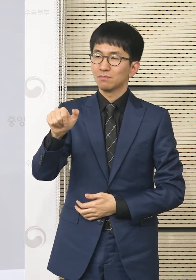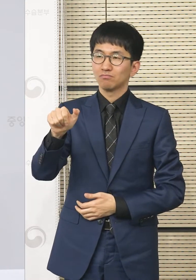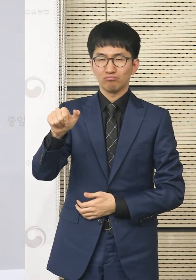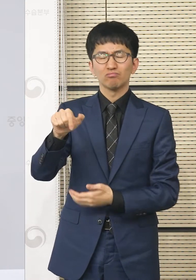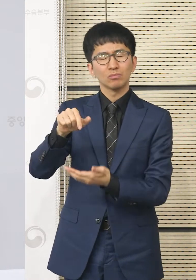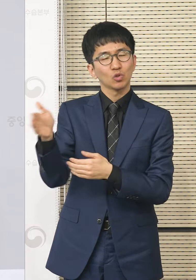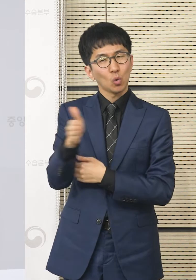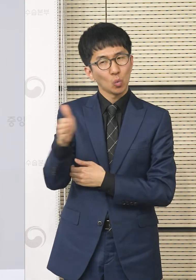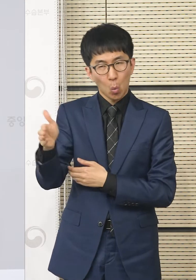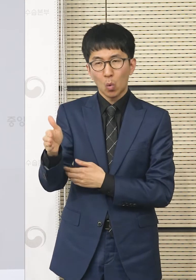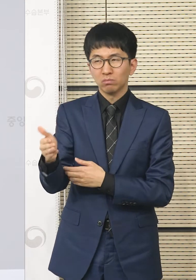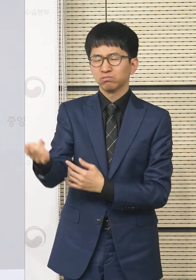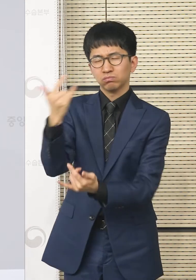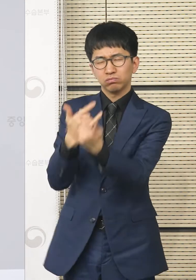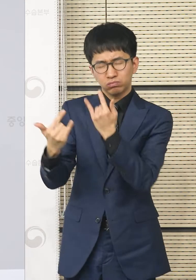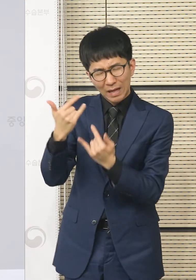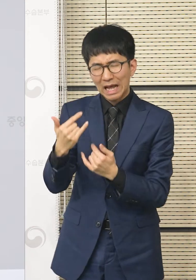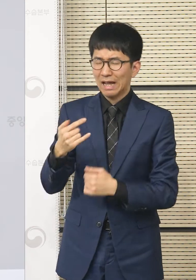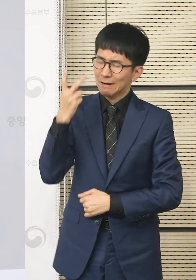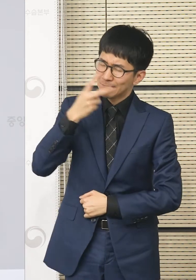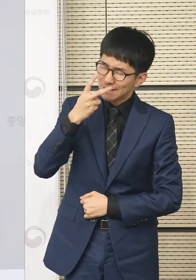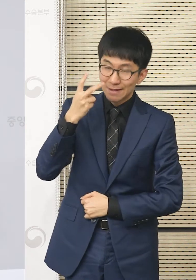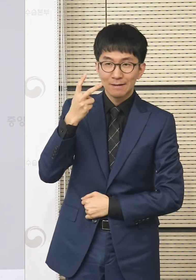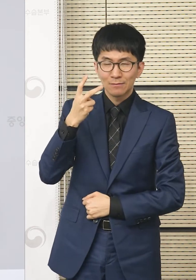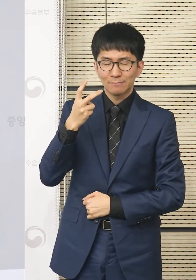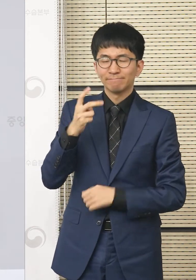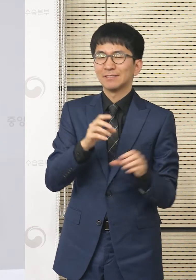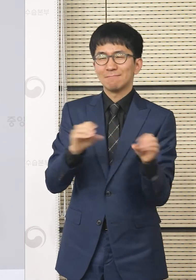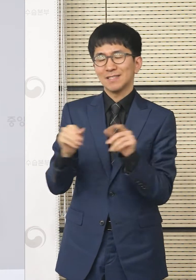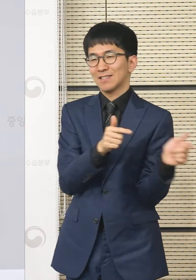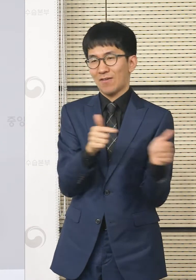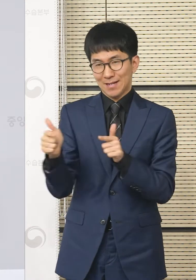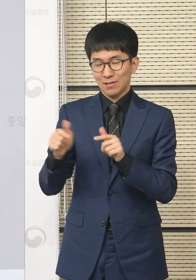3,355명을 대상으로 특별 입국 절차를 실시하였습니다.